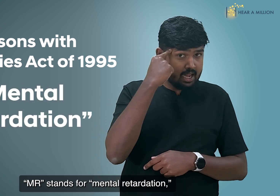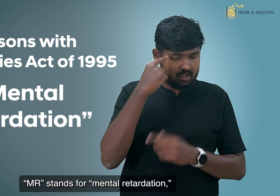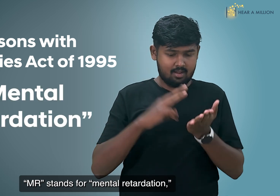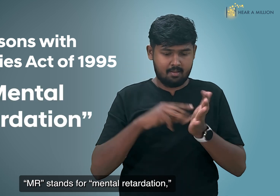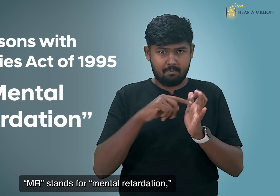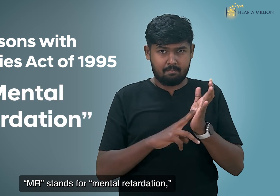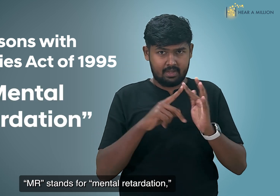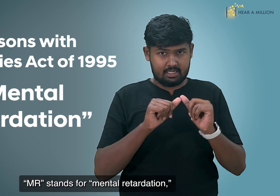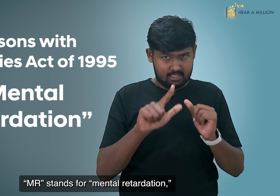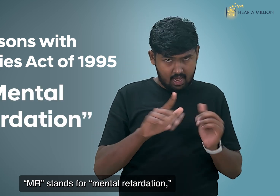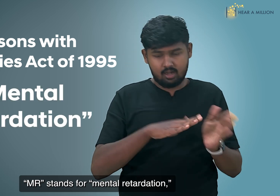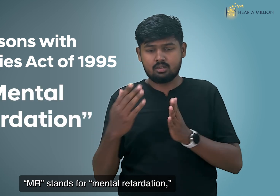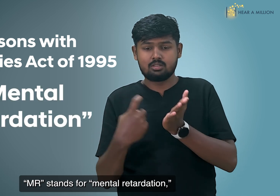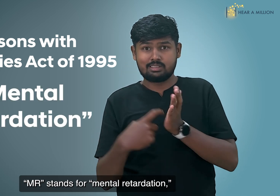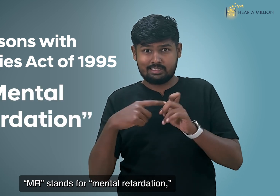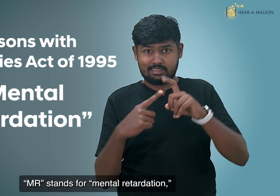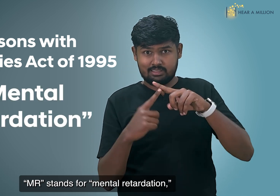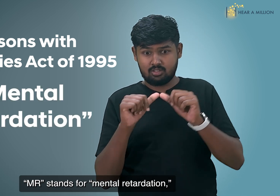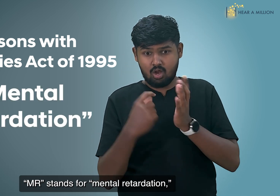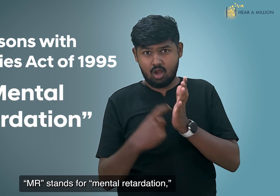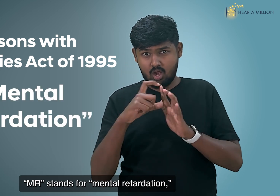है? मेंटल रिटार्डेशन।